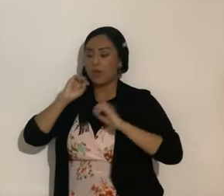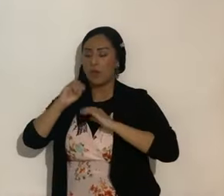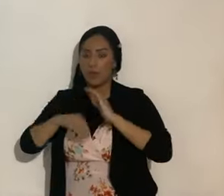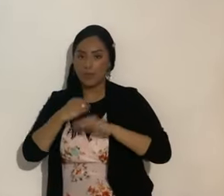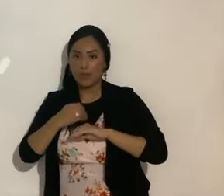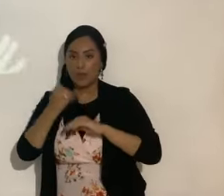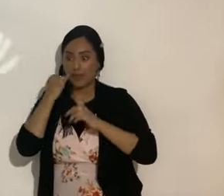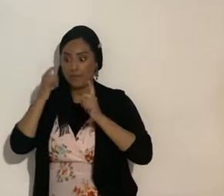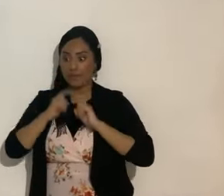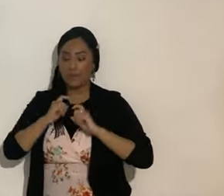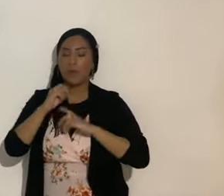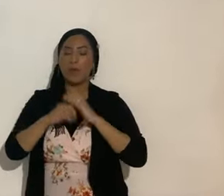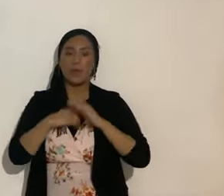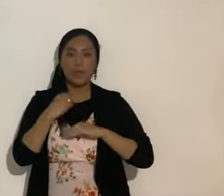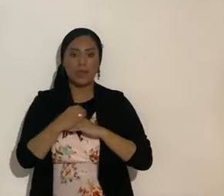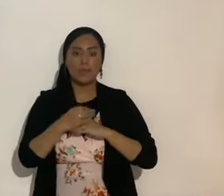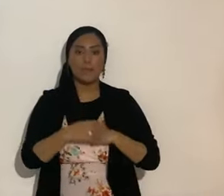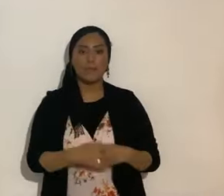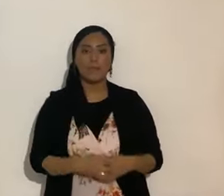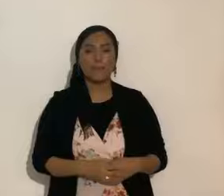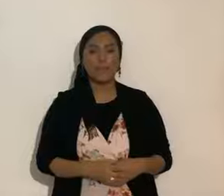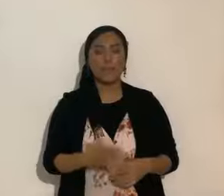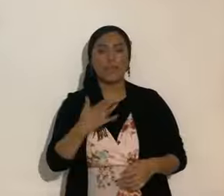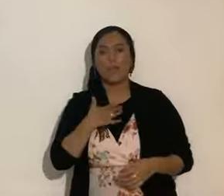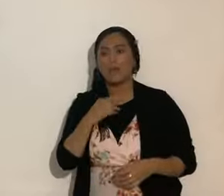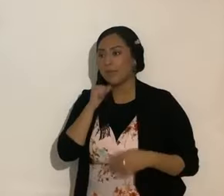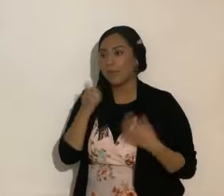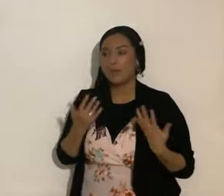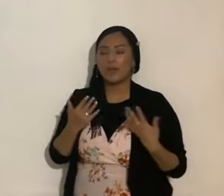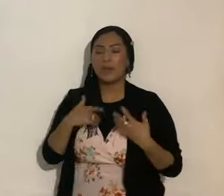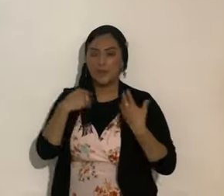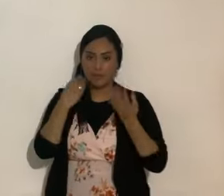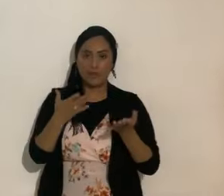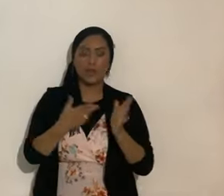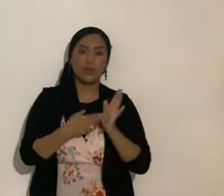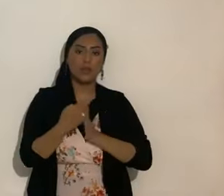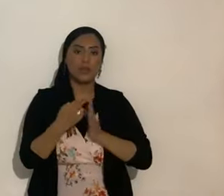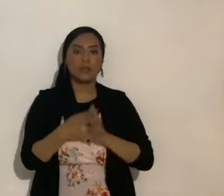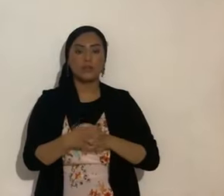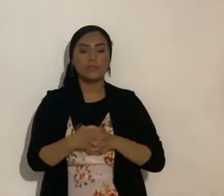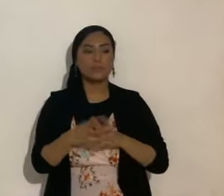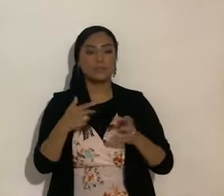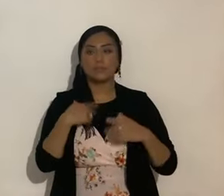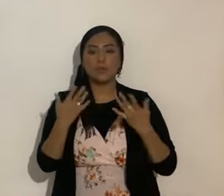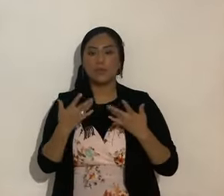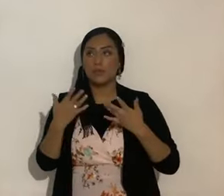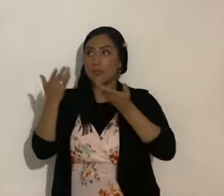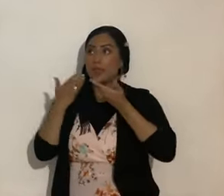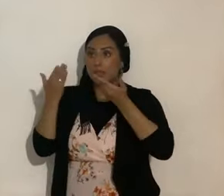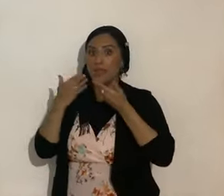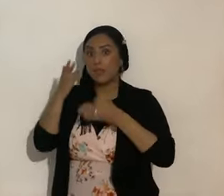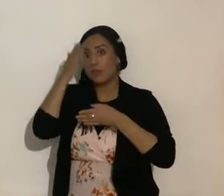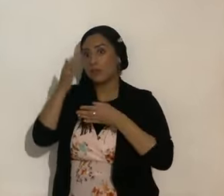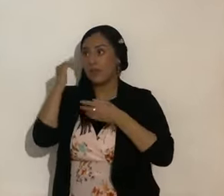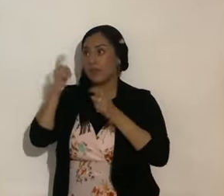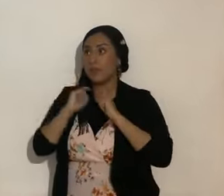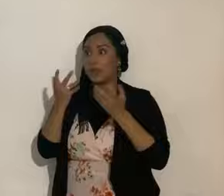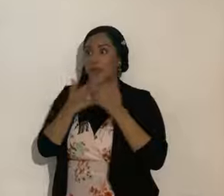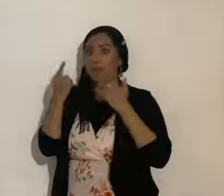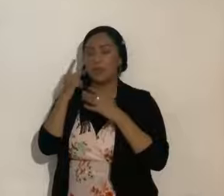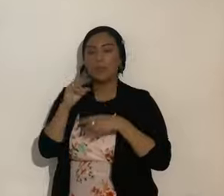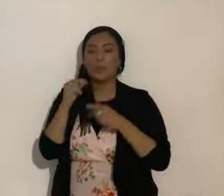la da, amén. No, yo no estoy esperando, y se los digo con sinceridad, una paga.